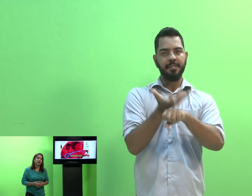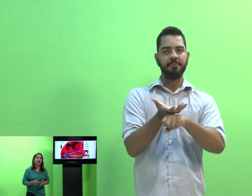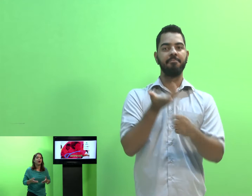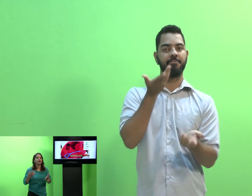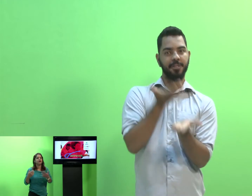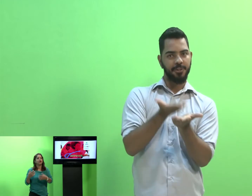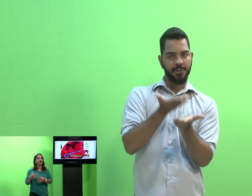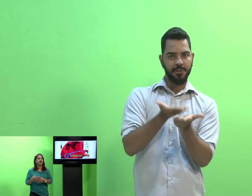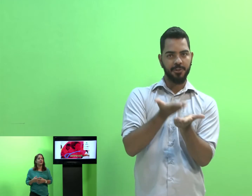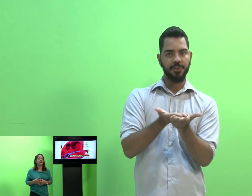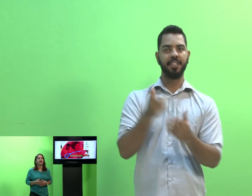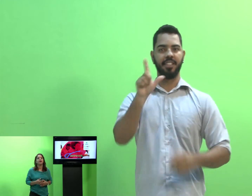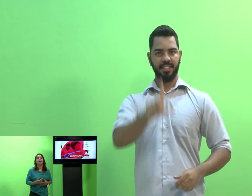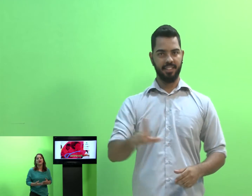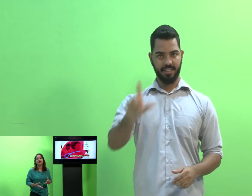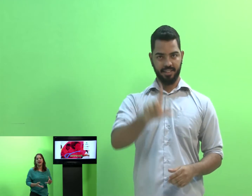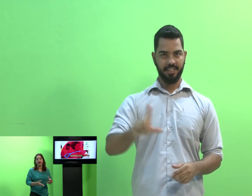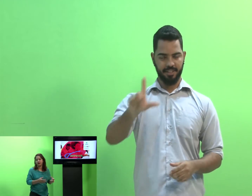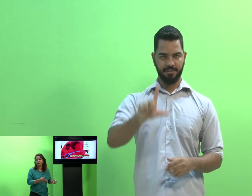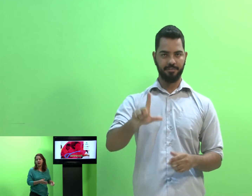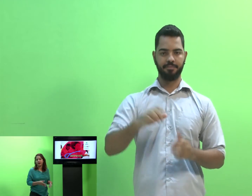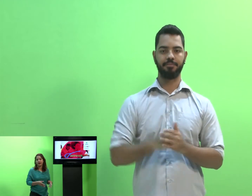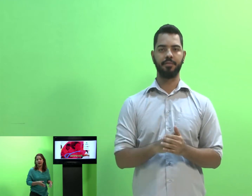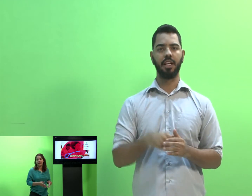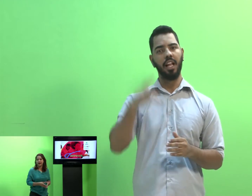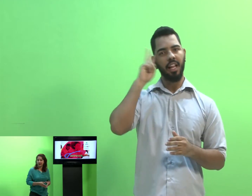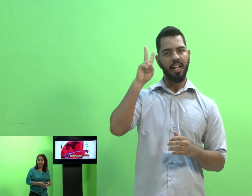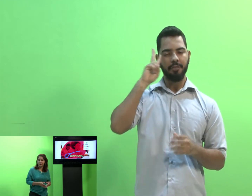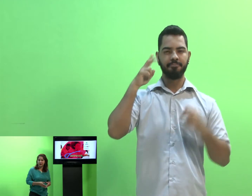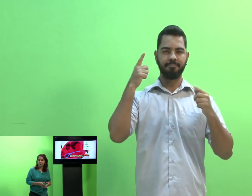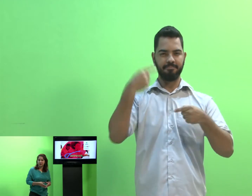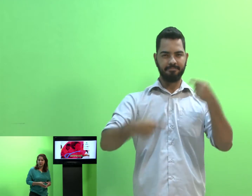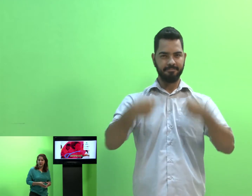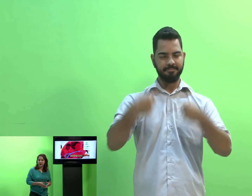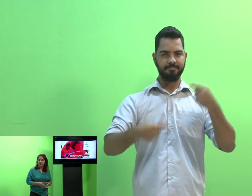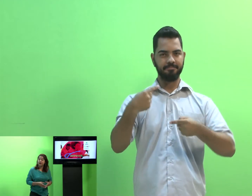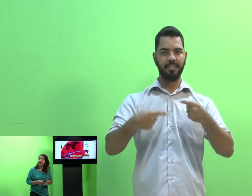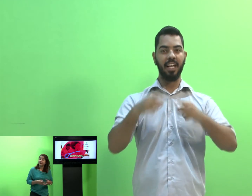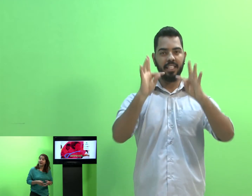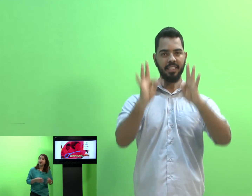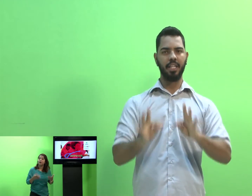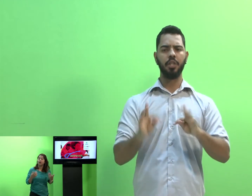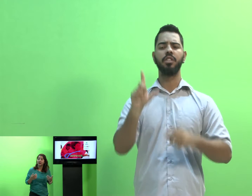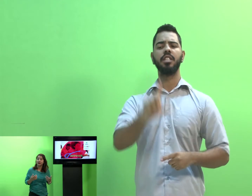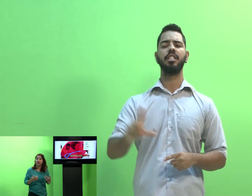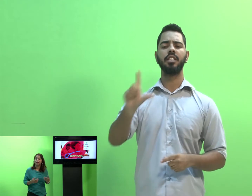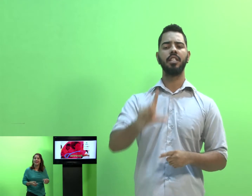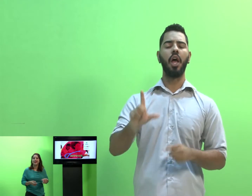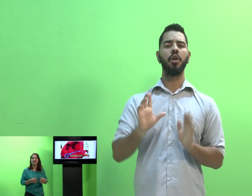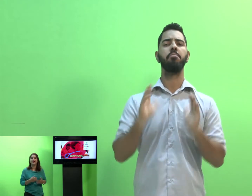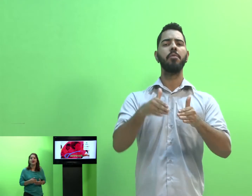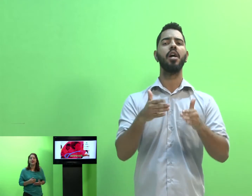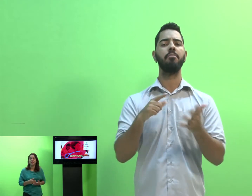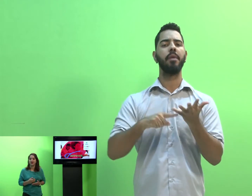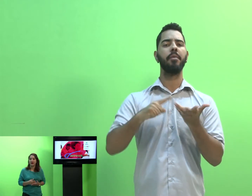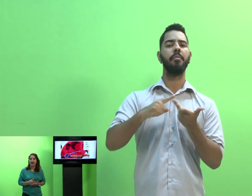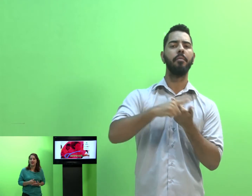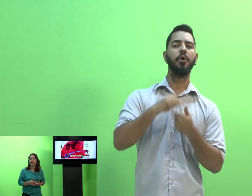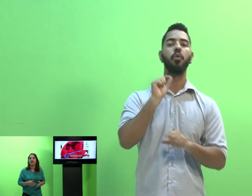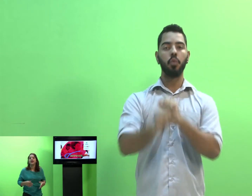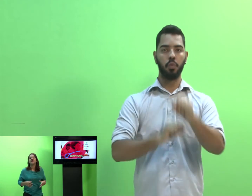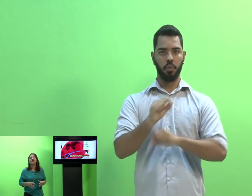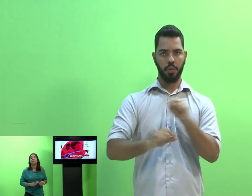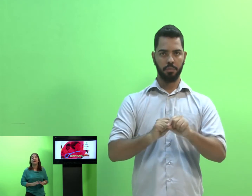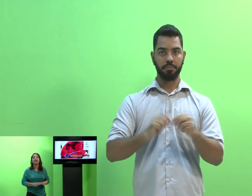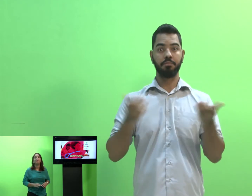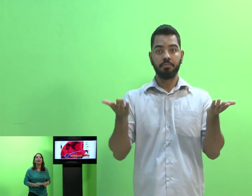Literatura, na qual nós discutíamos a especificidade do texto literário, lembram? Verificamos, portanto, que as figuras de